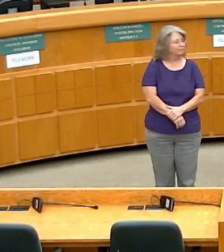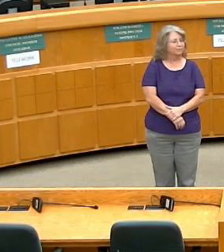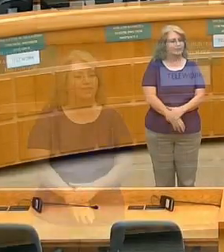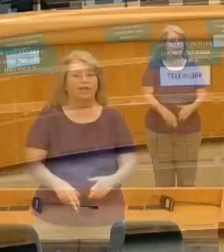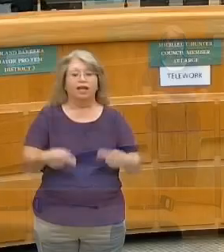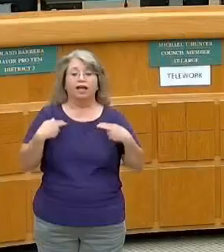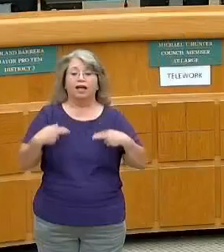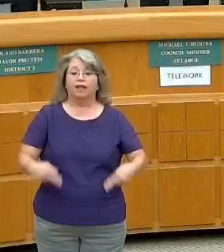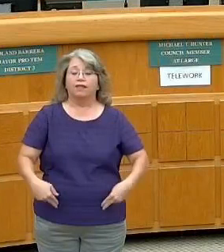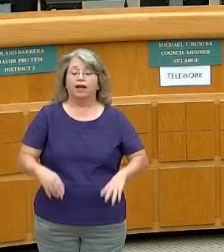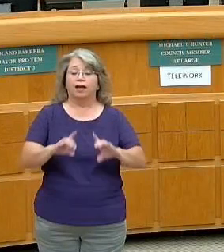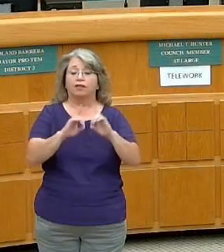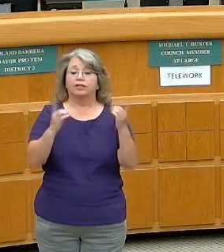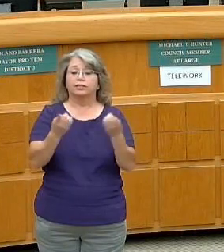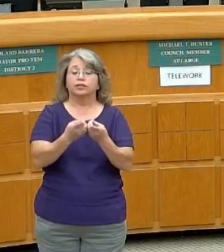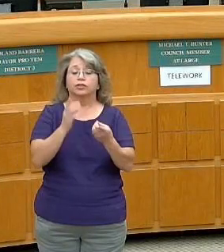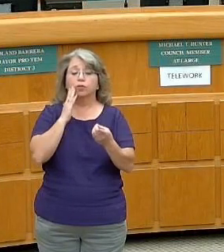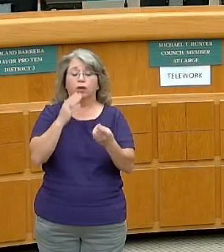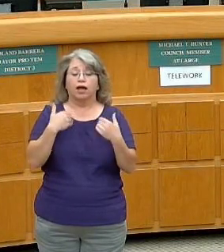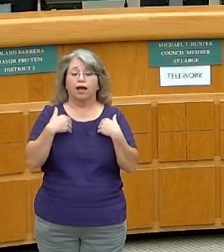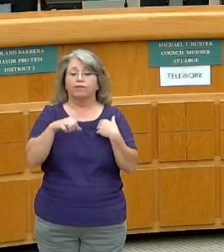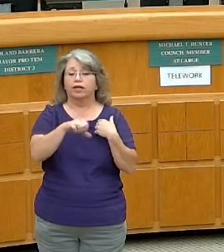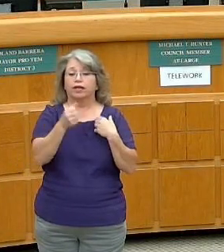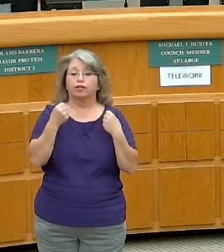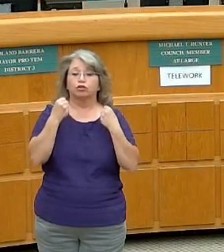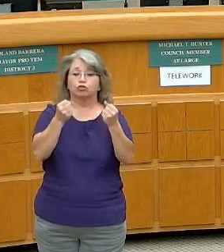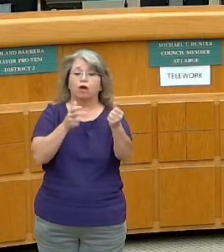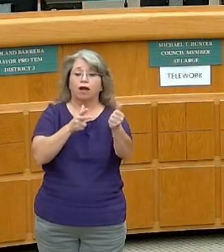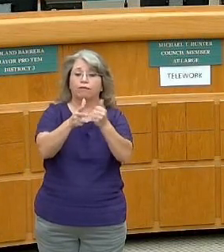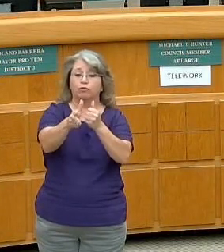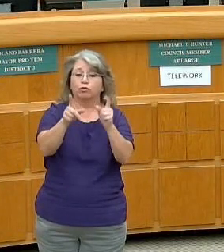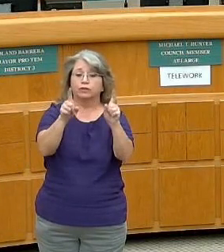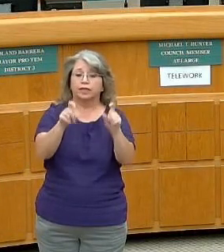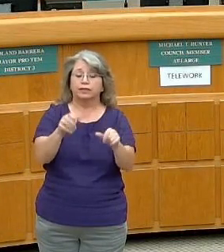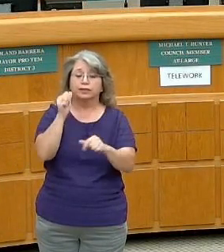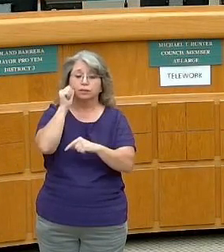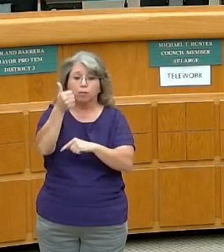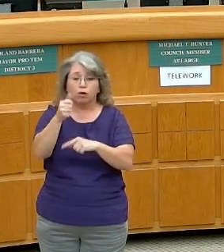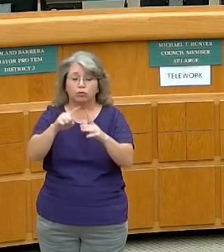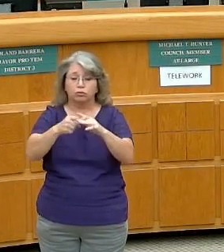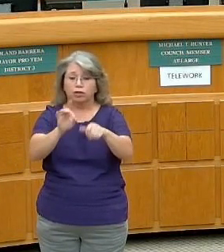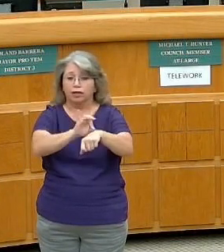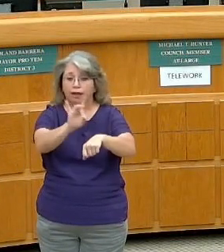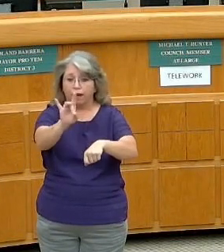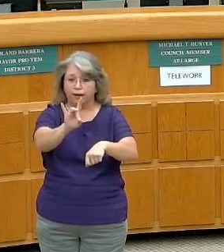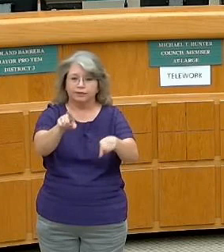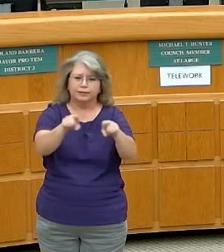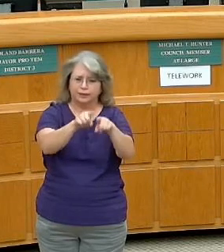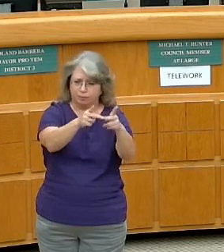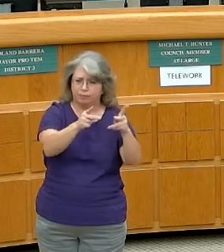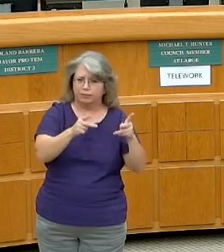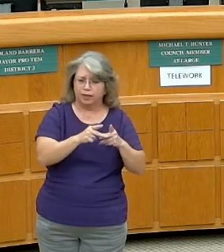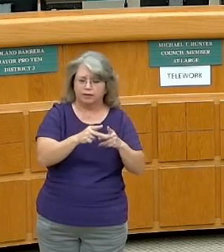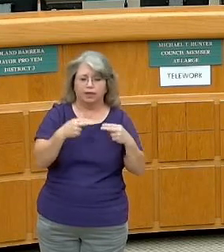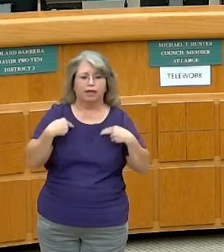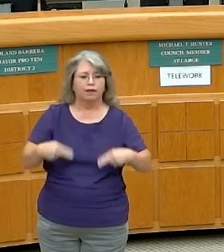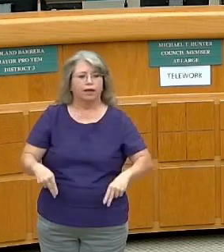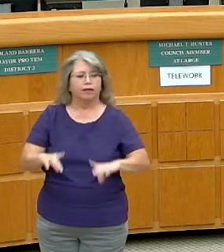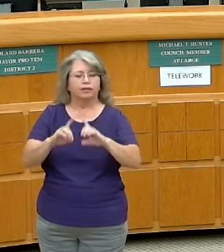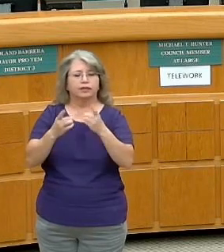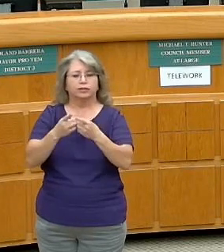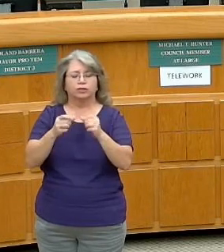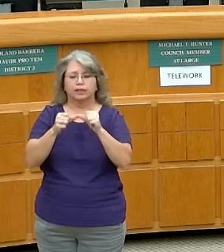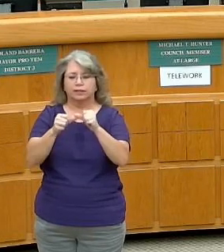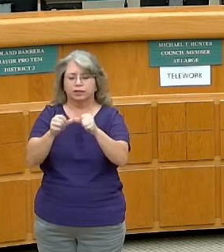District will be hosting another drive-through tomorrow, starting at 8 a.m., same location. The Health District continues to work on the